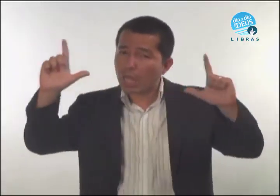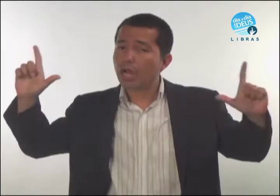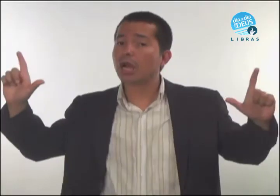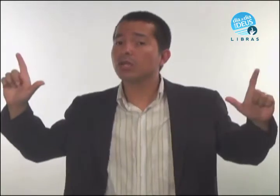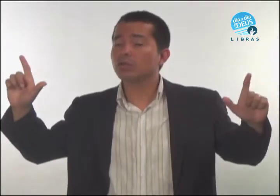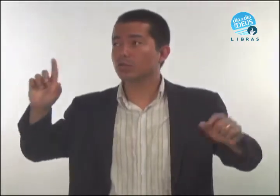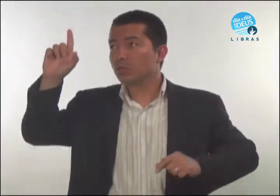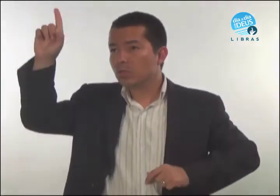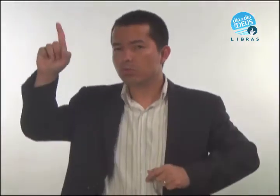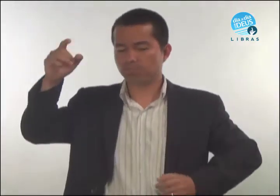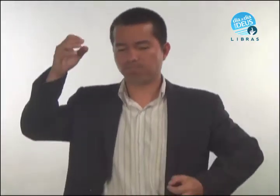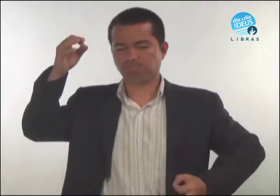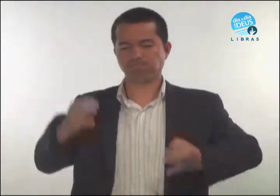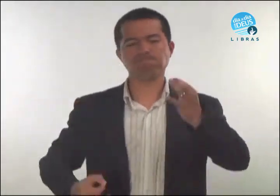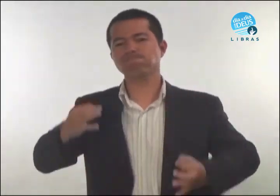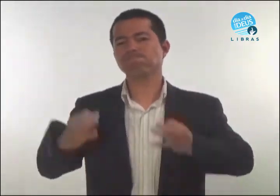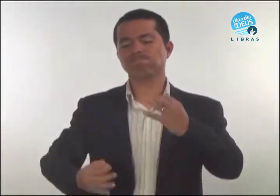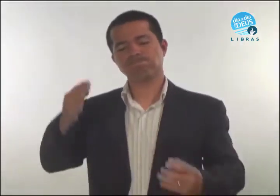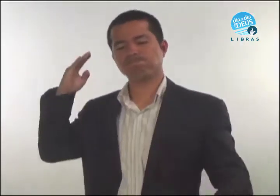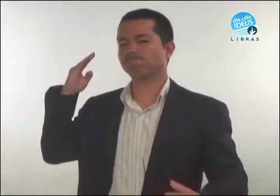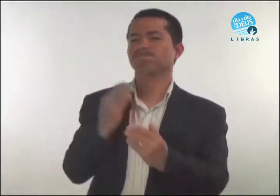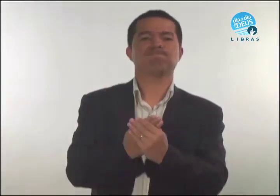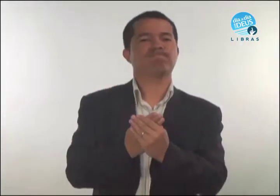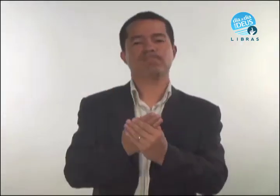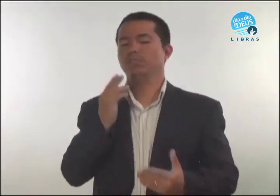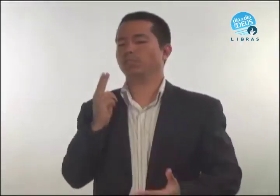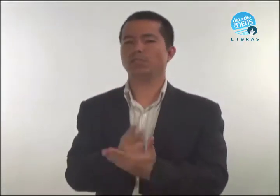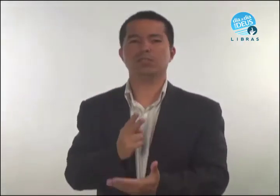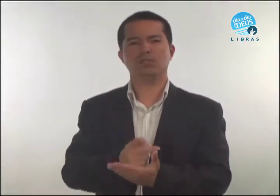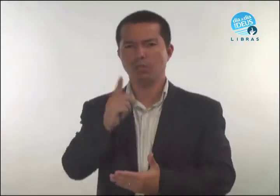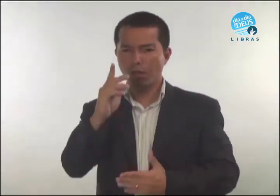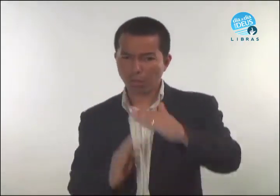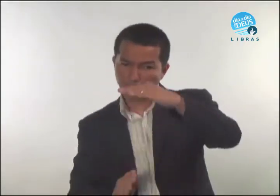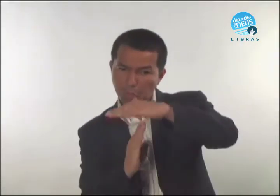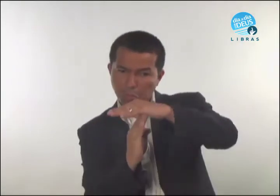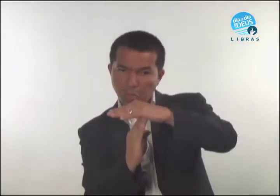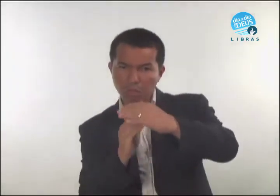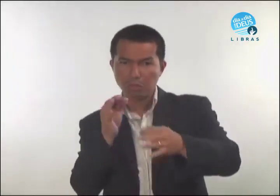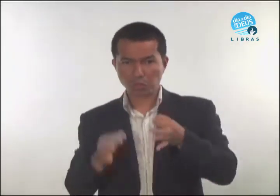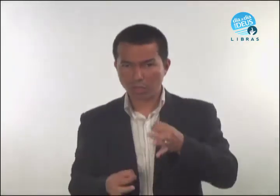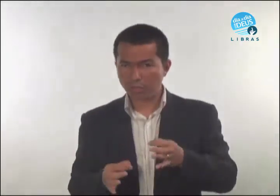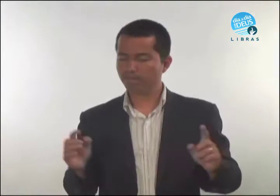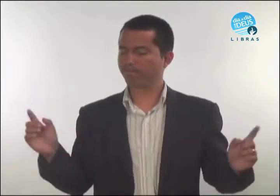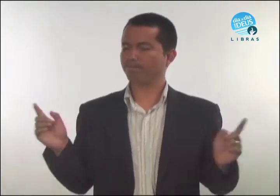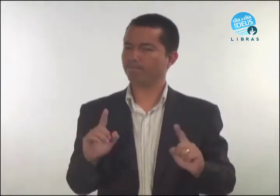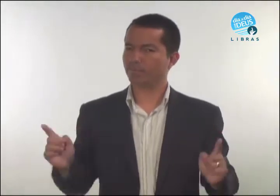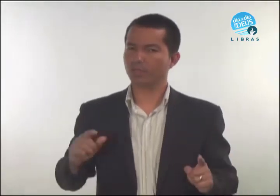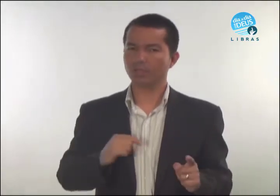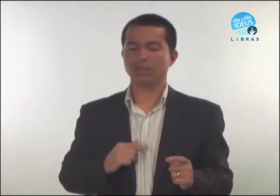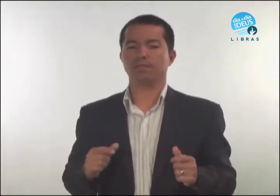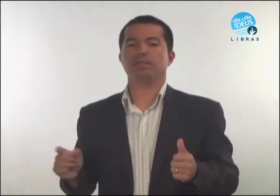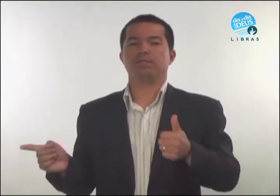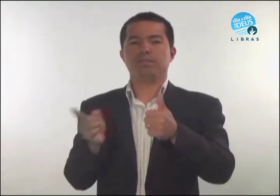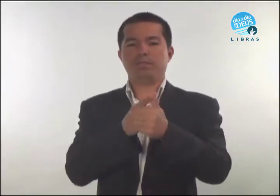continua a julgar, e o juízo de Deus começa pela sua casa. Olha só o que a Bíblia diz em 1